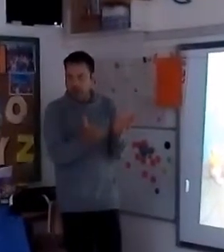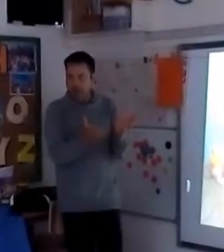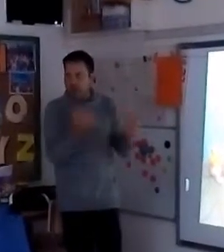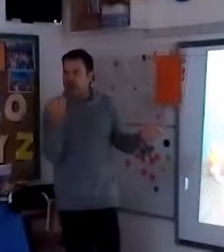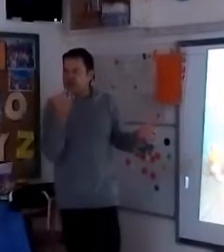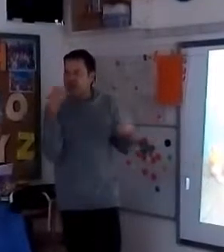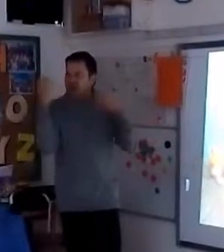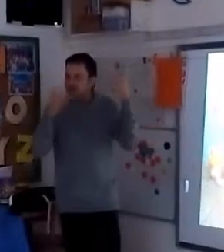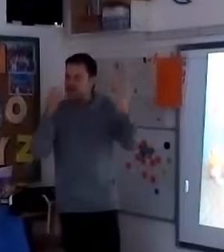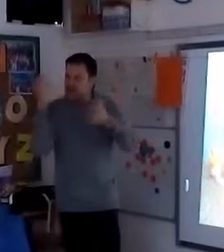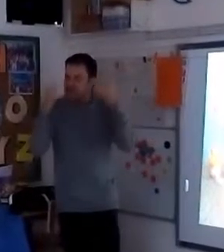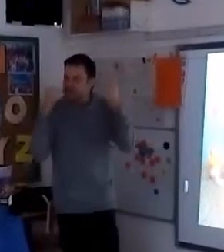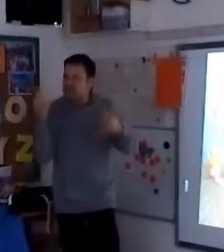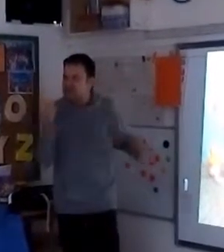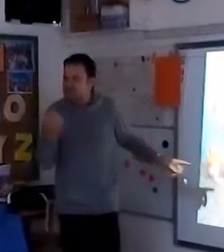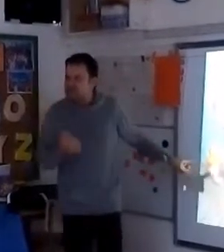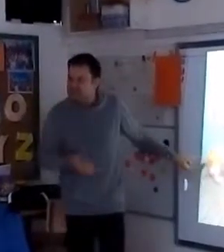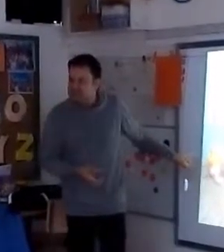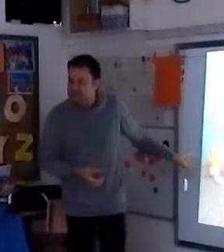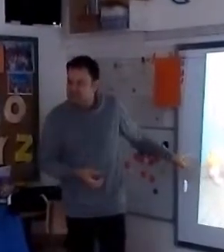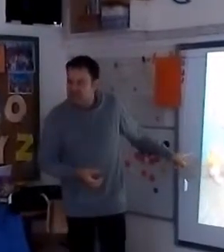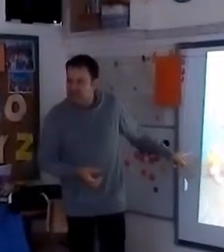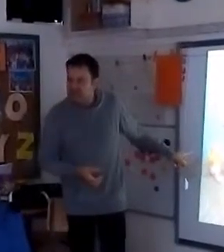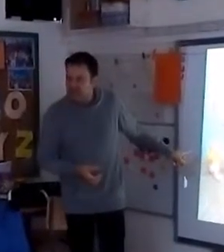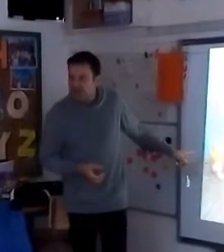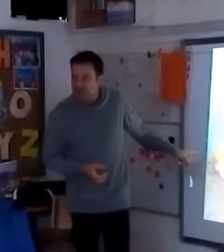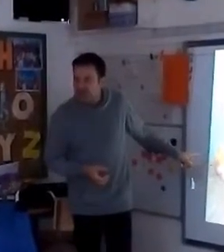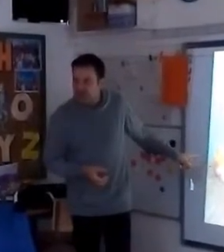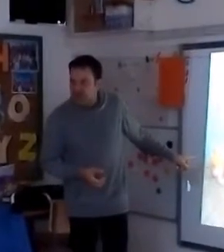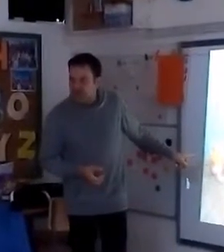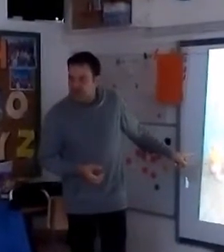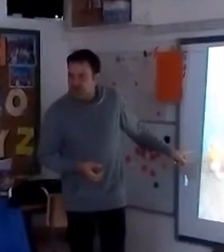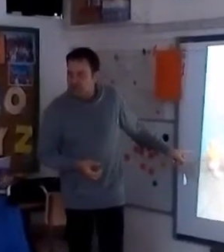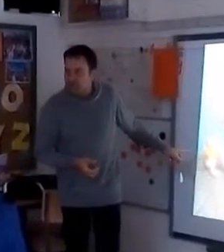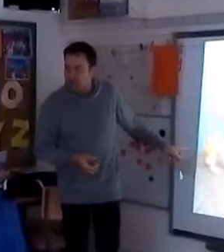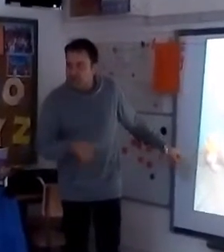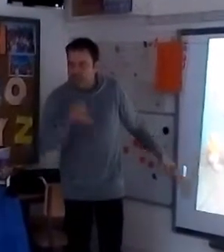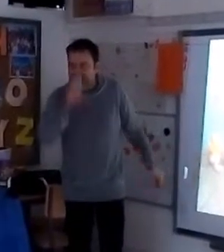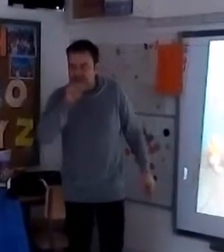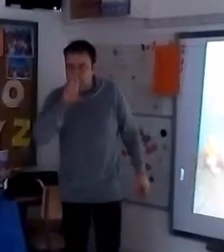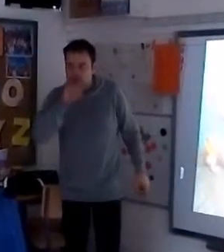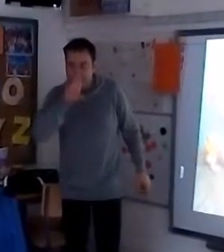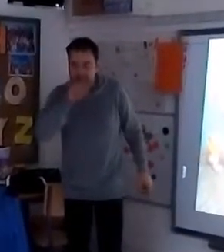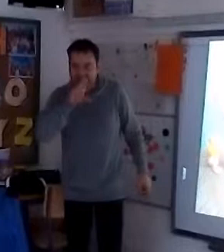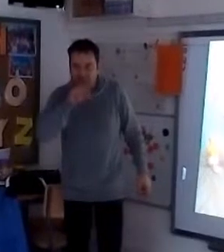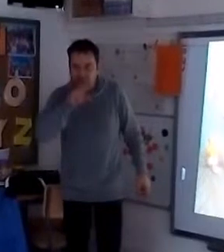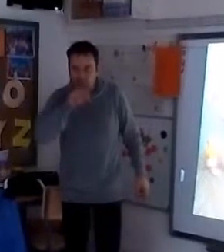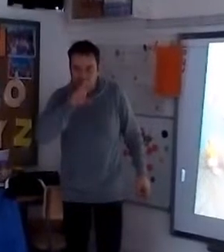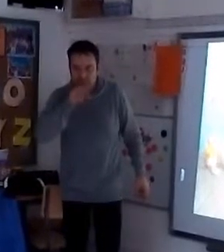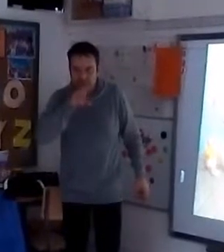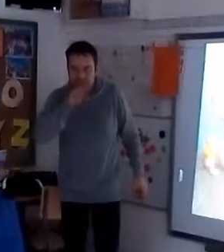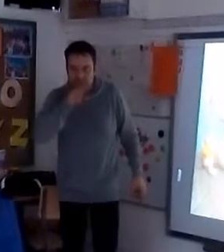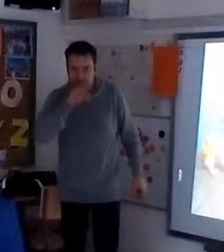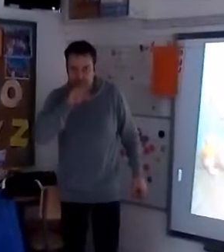de aquí un pollito. ¿Qué animal es? ¿Qué crees? Pollito. Es un patito